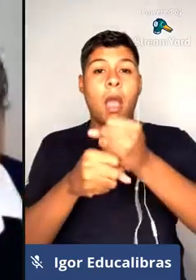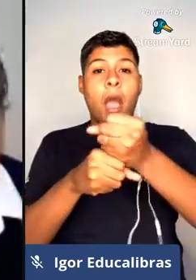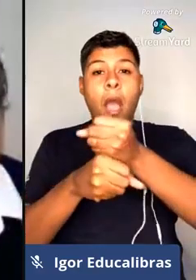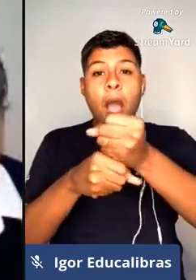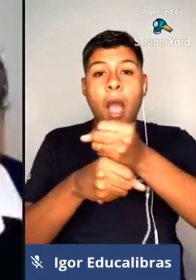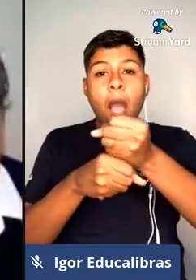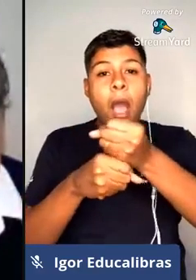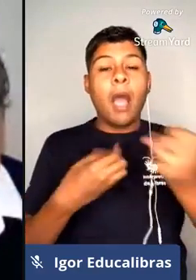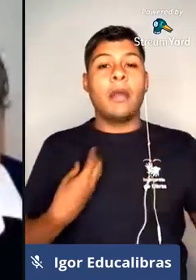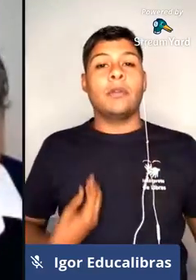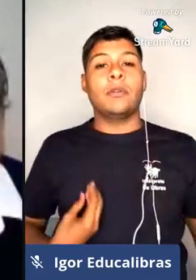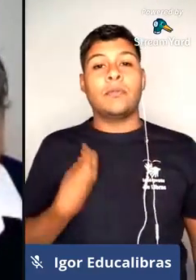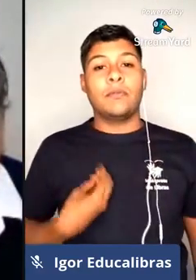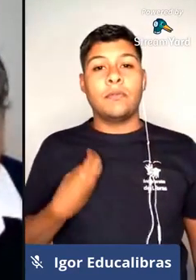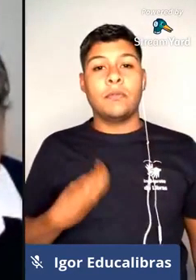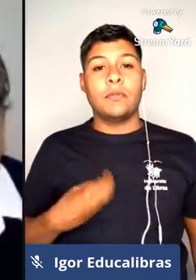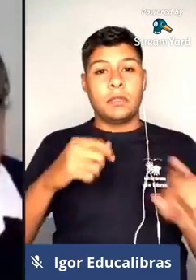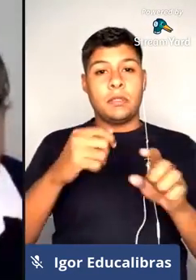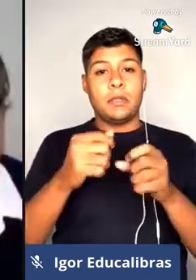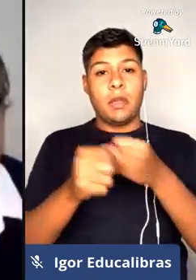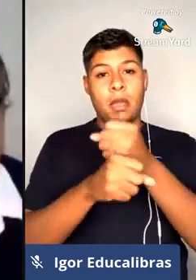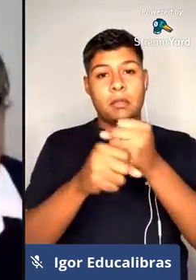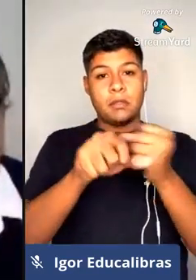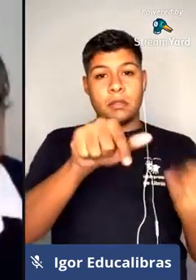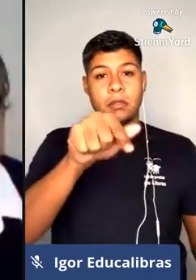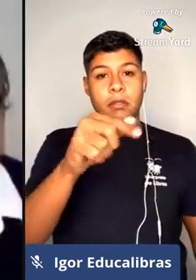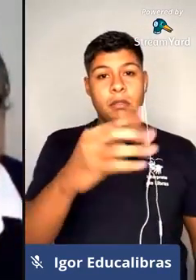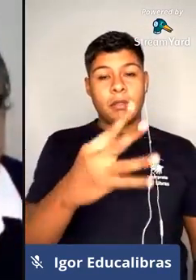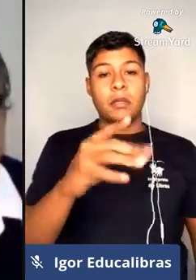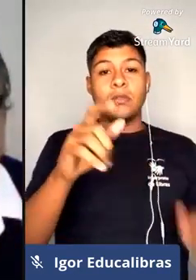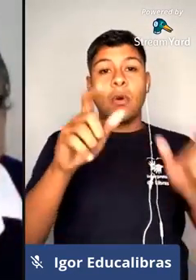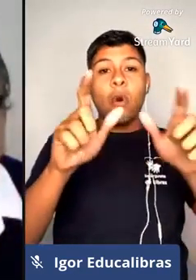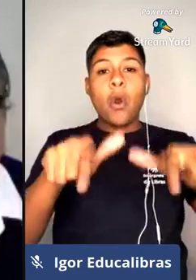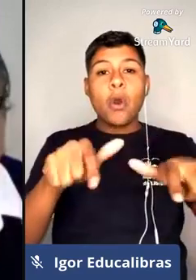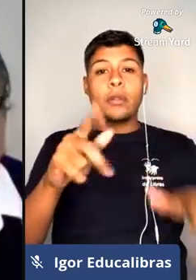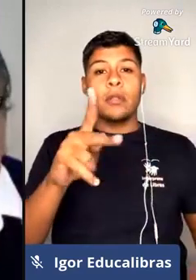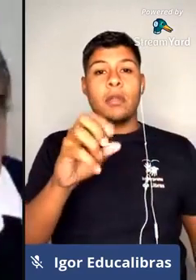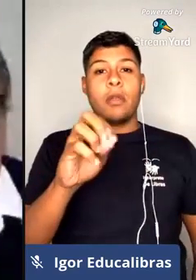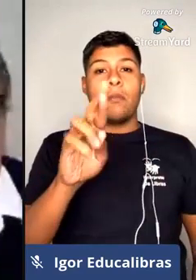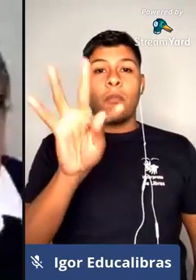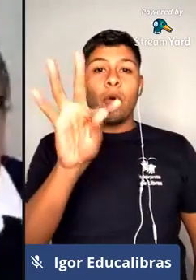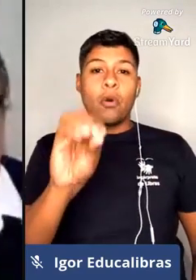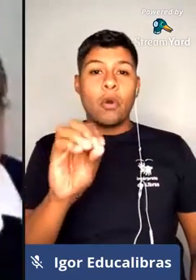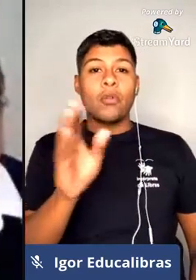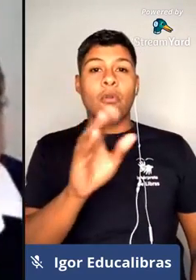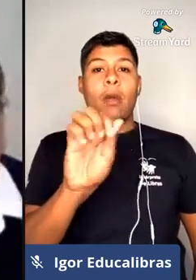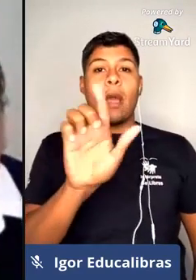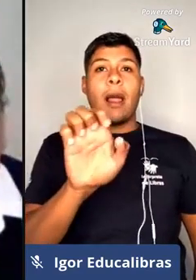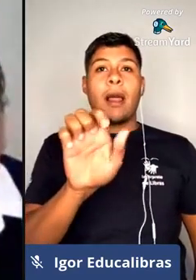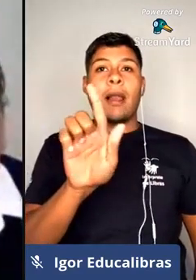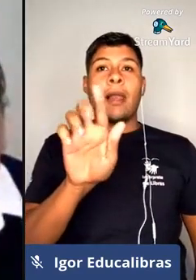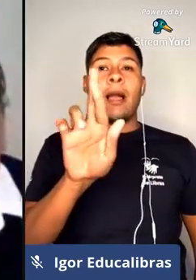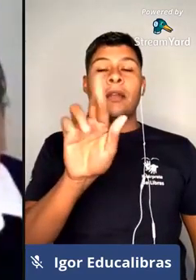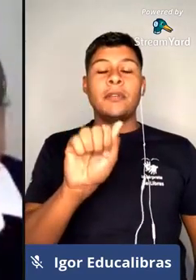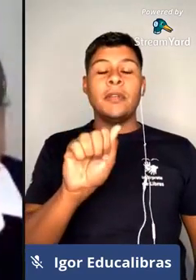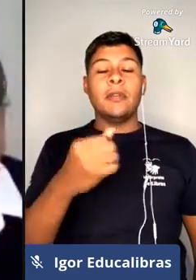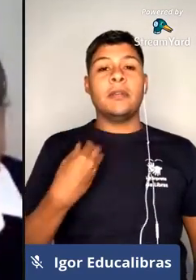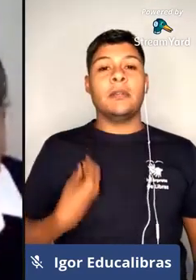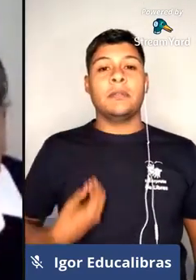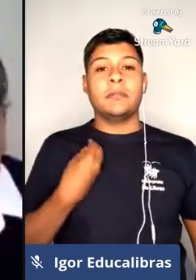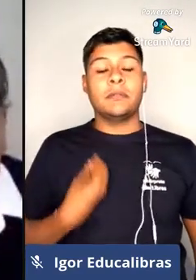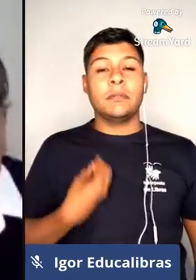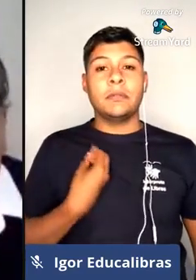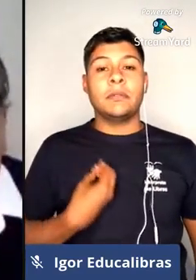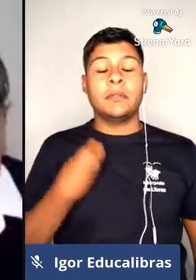vividos, desde 73, lá em Porto Alegre, quando eu pisei pela primeira vez